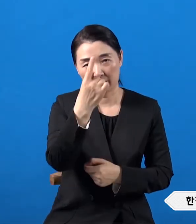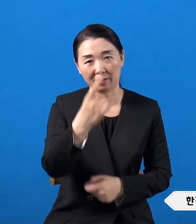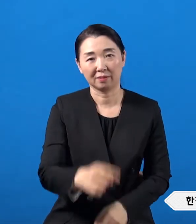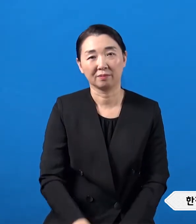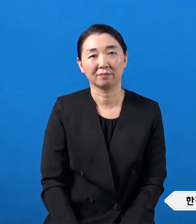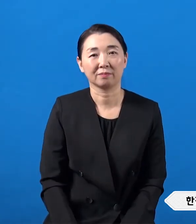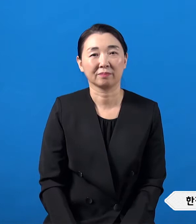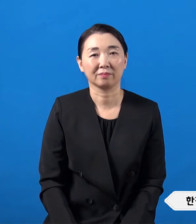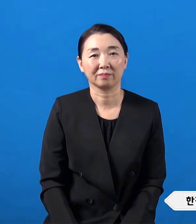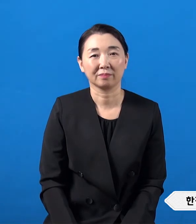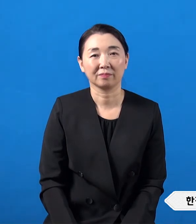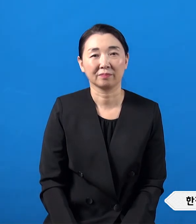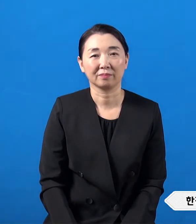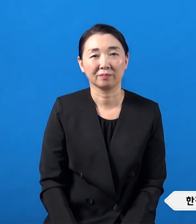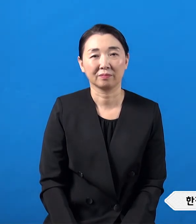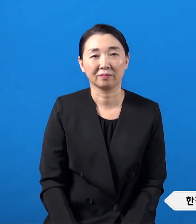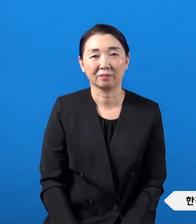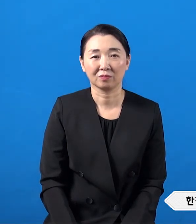때문이죠.